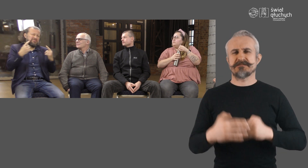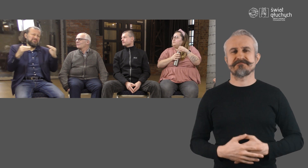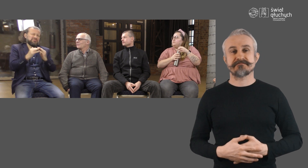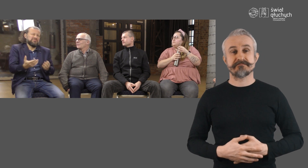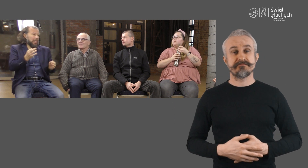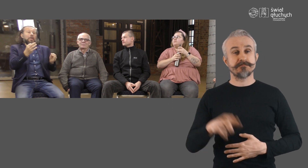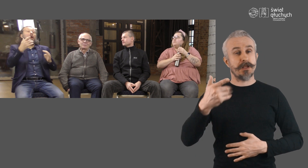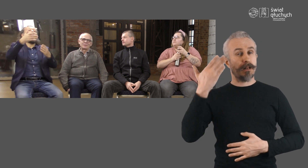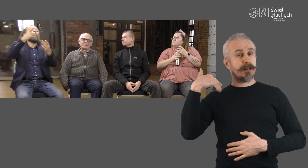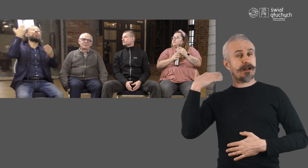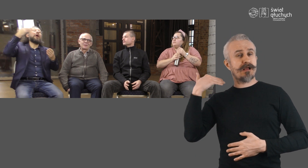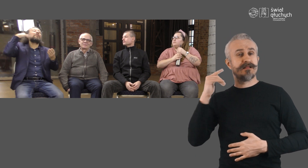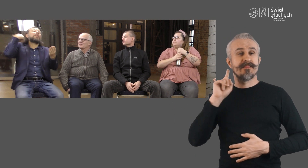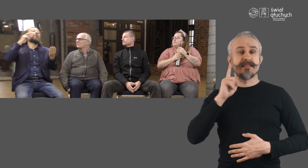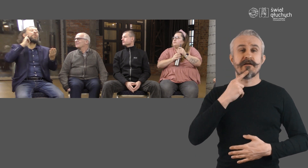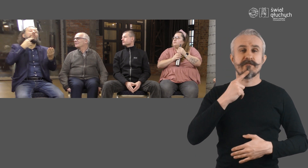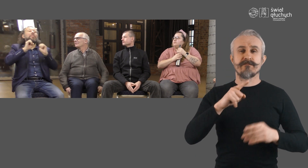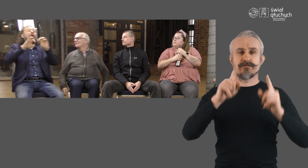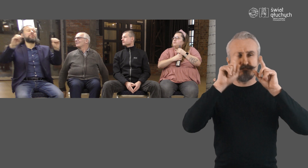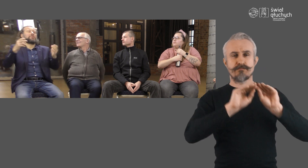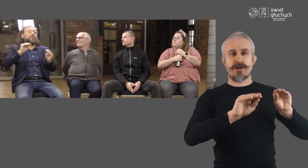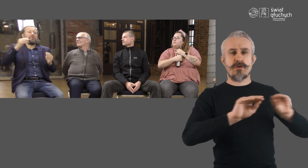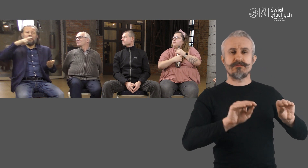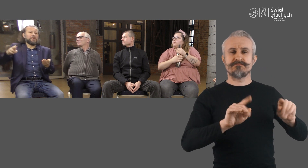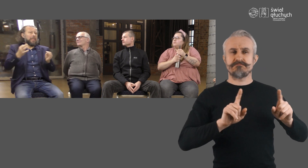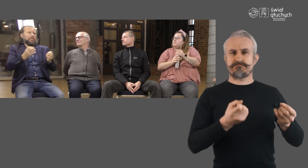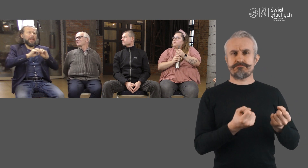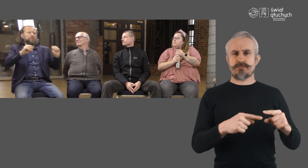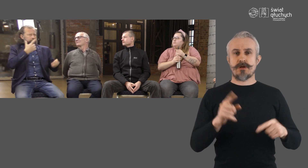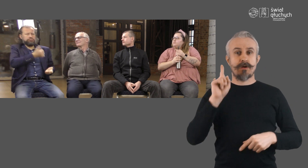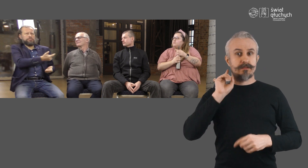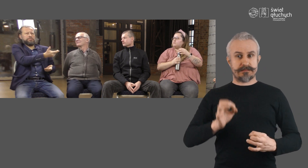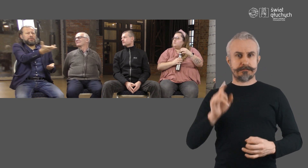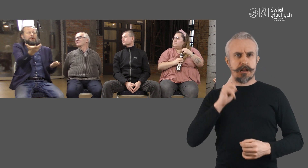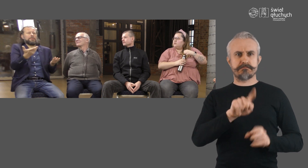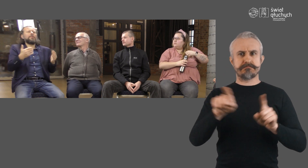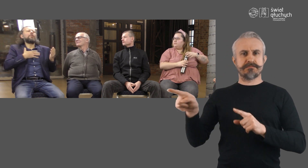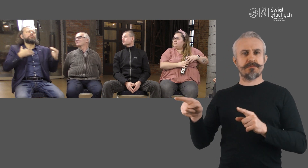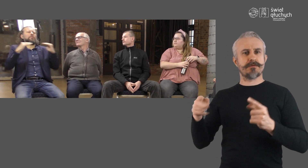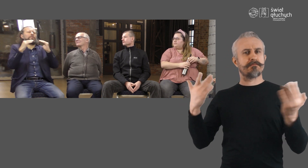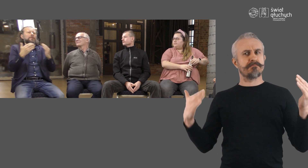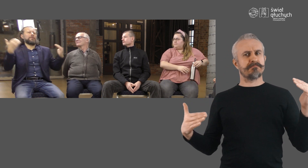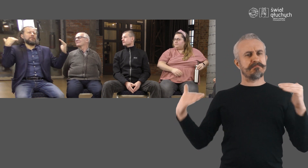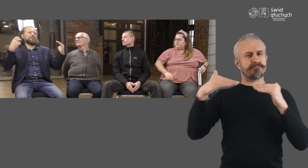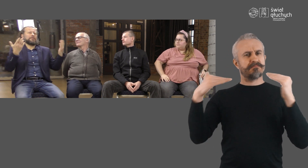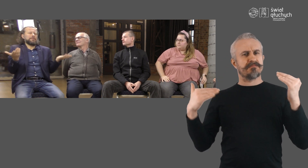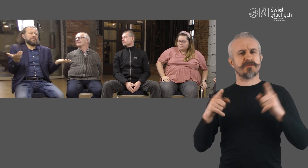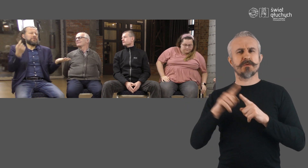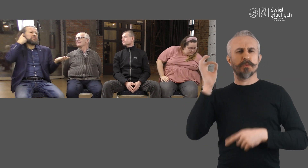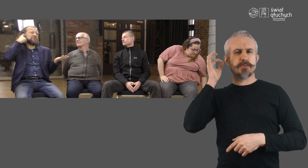No, ciężko, myślę, że jest podobnie. Dawniej no, gdzieś tam nie było na